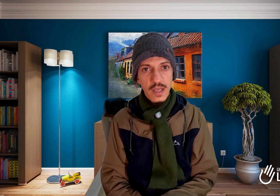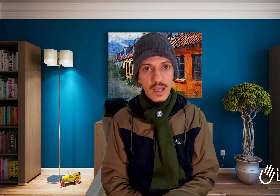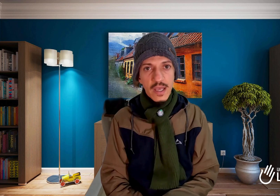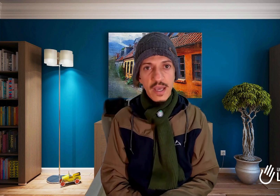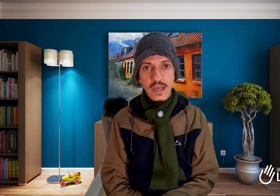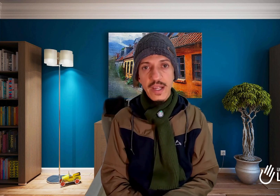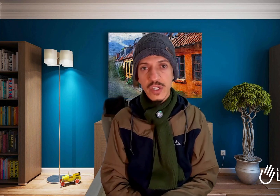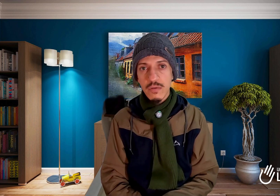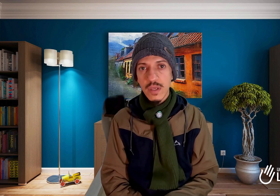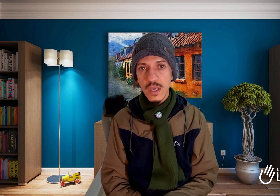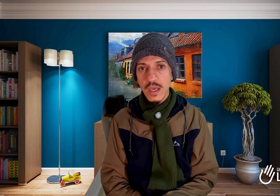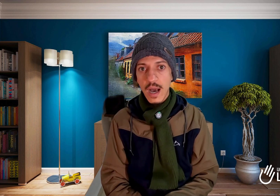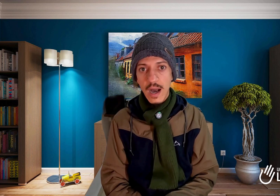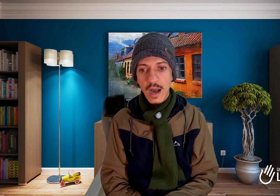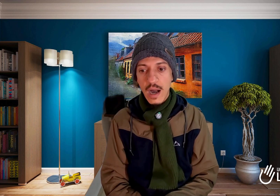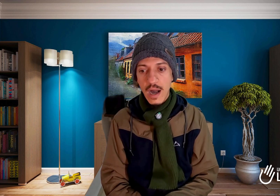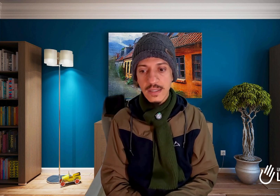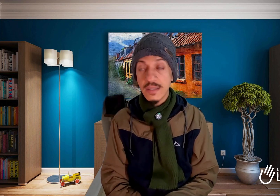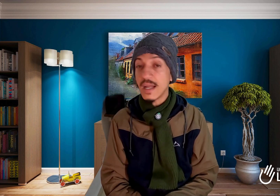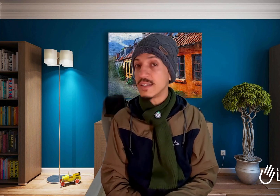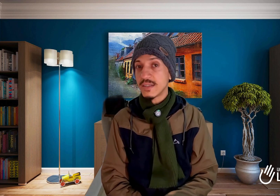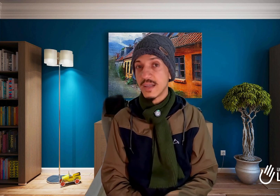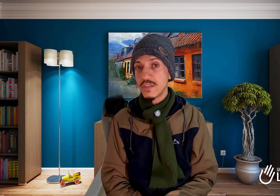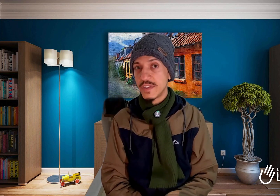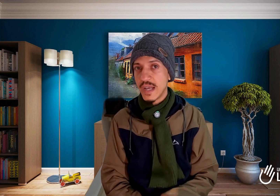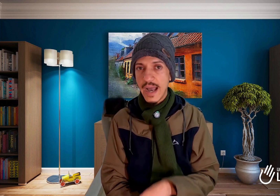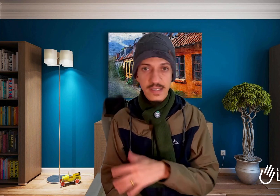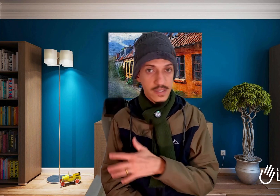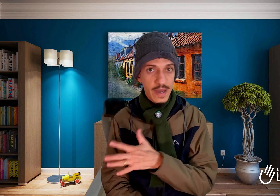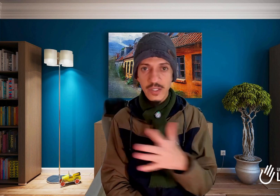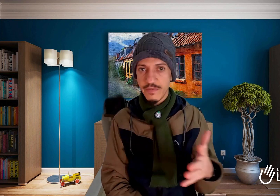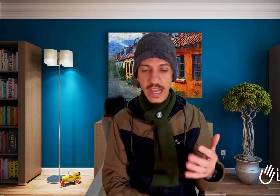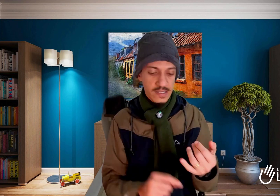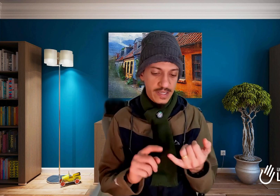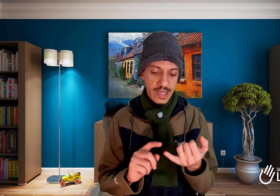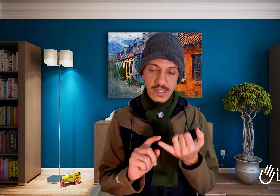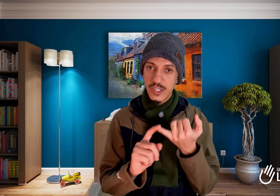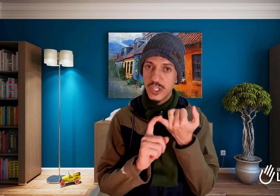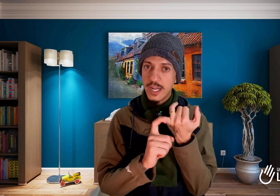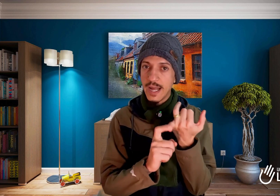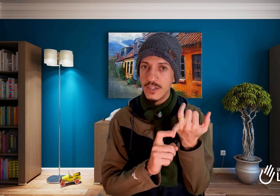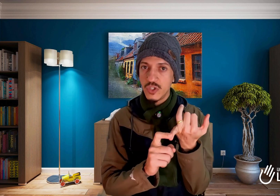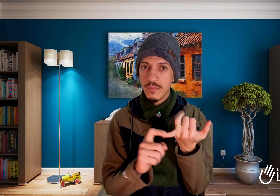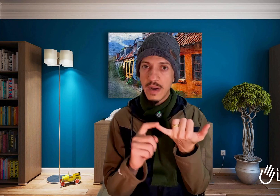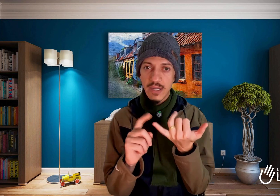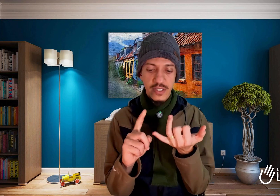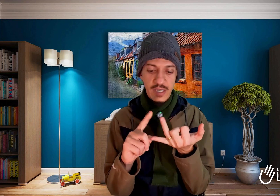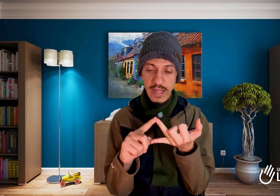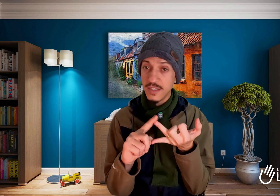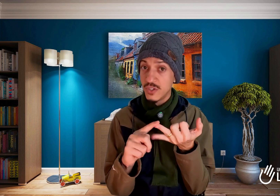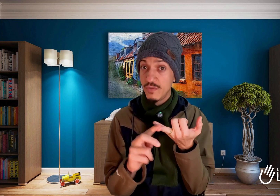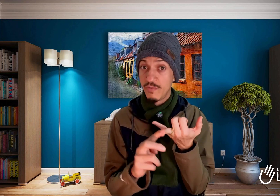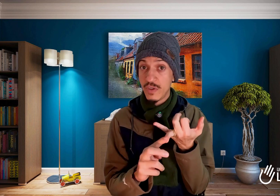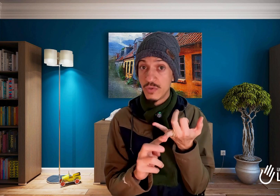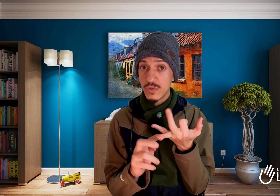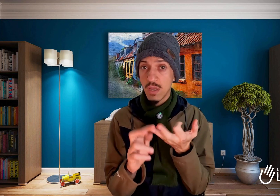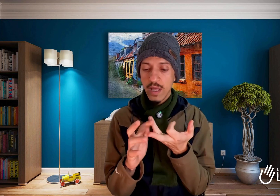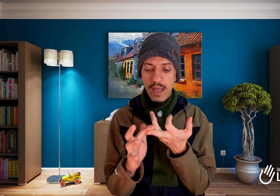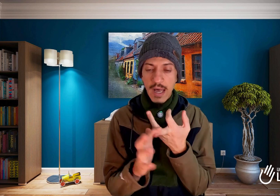e acredito que as inteligências artificiais, as mais diversas, quer seja de análise de imagens, análises de vídeos, análises